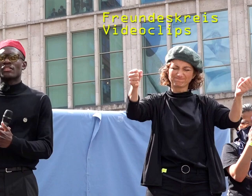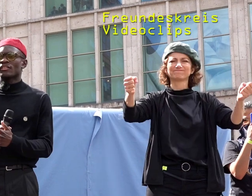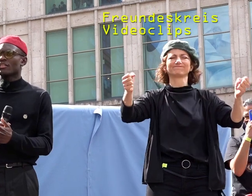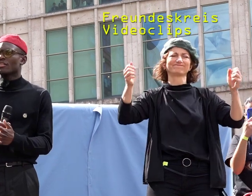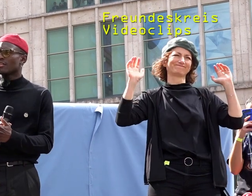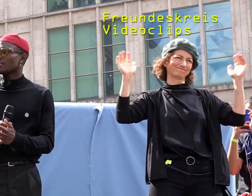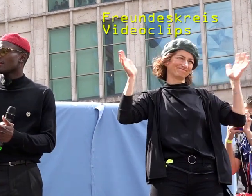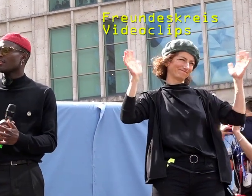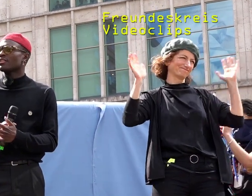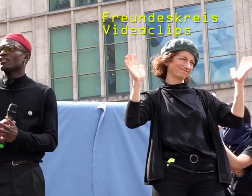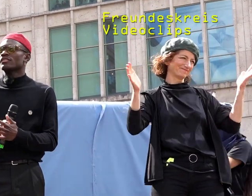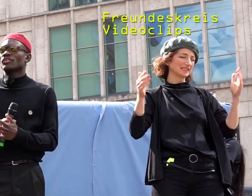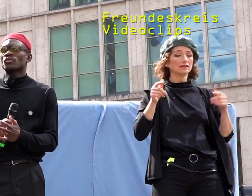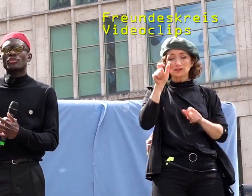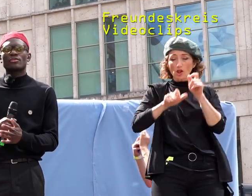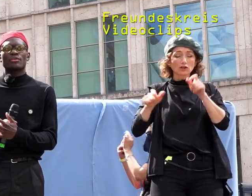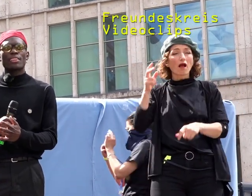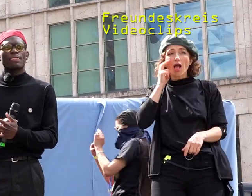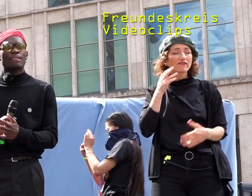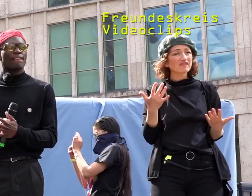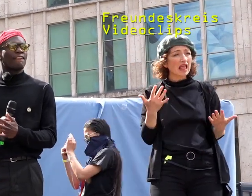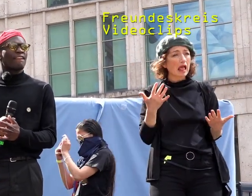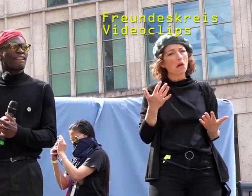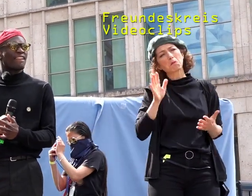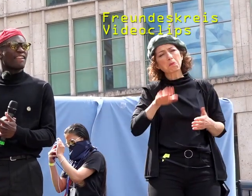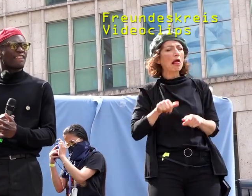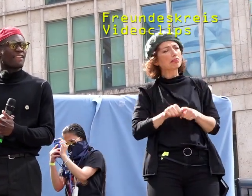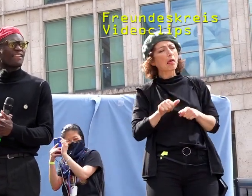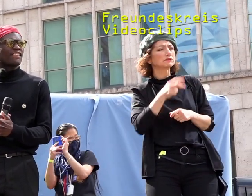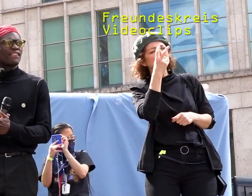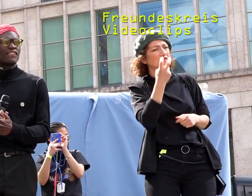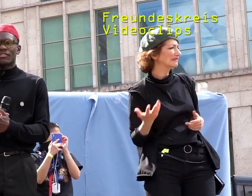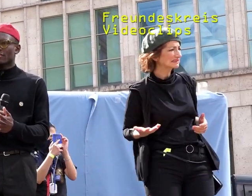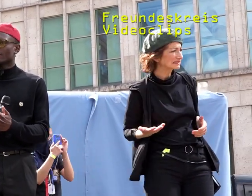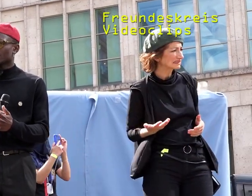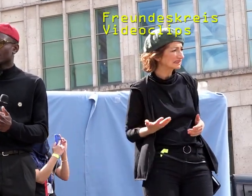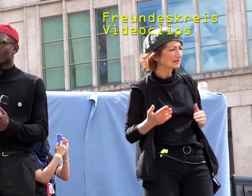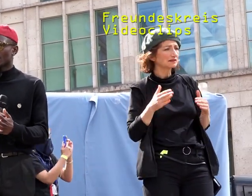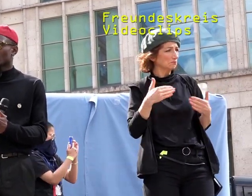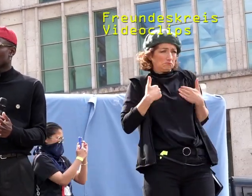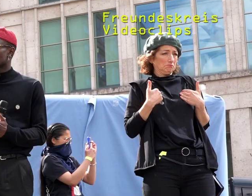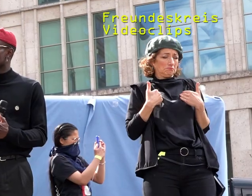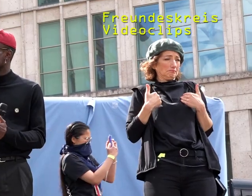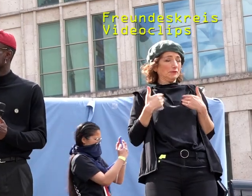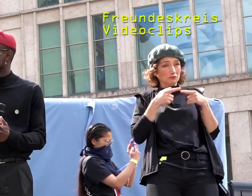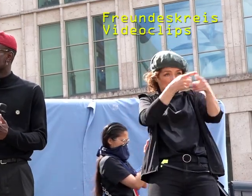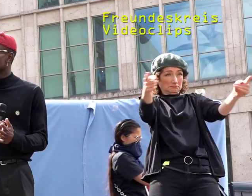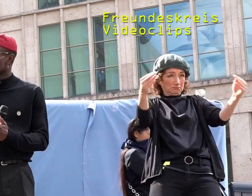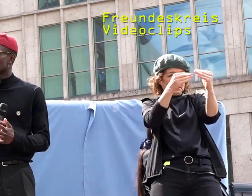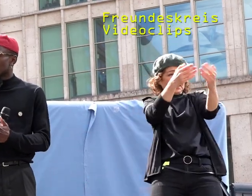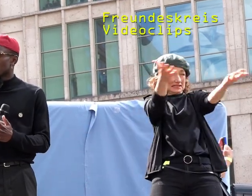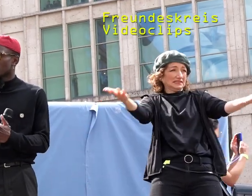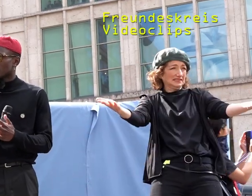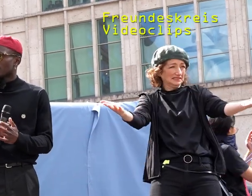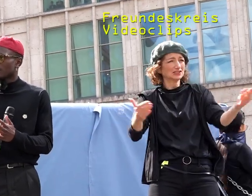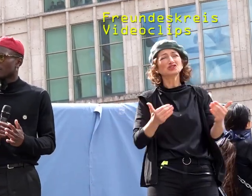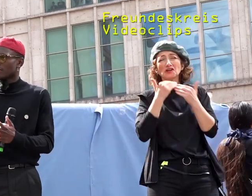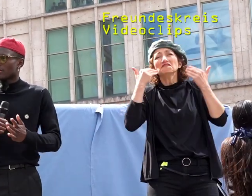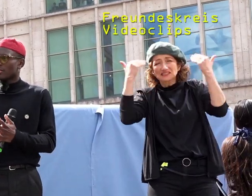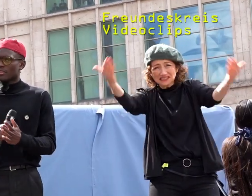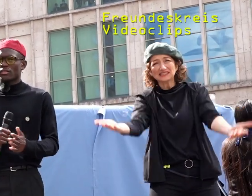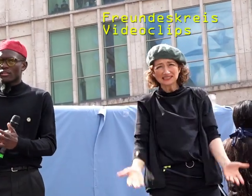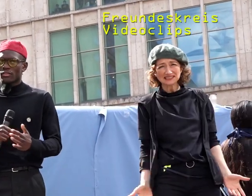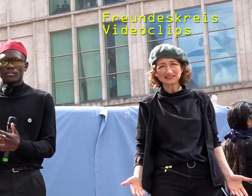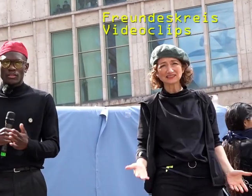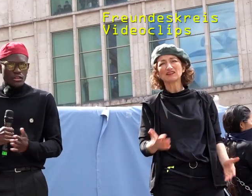die sind noch nicht mal 30. Die sind gerade 20, das sind eure Peers. Die haben so viel in so